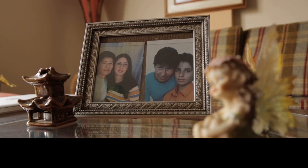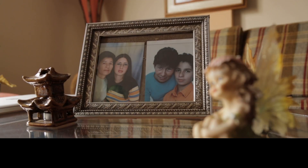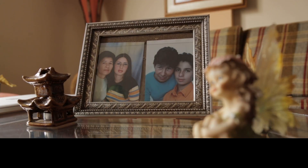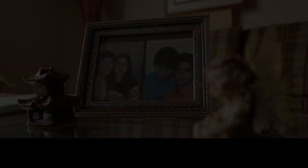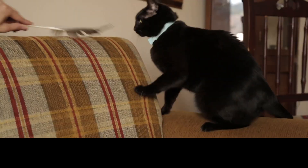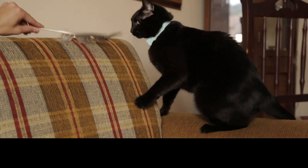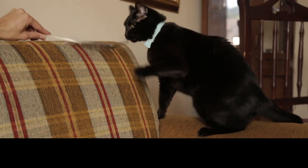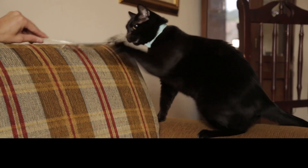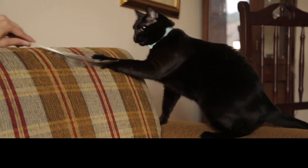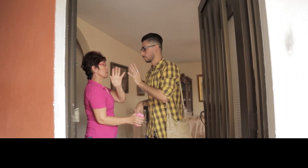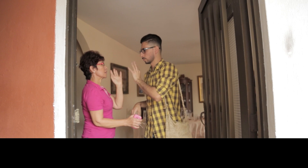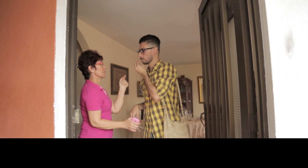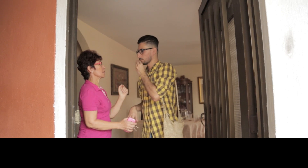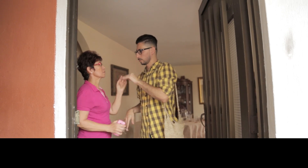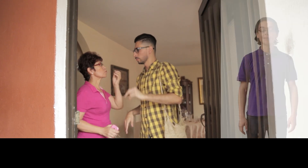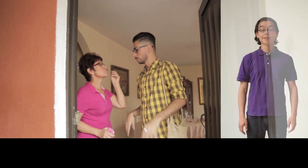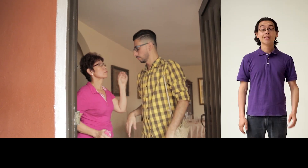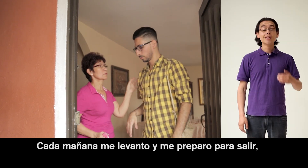Música